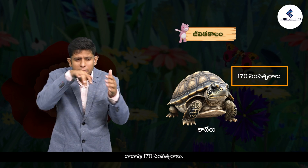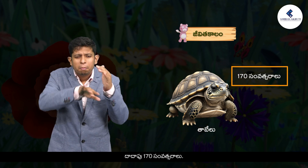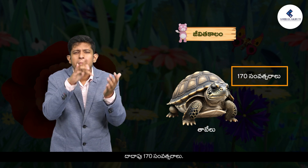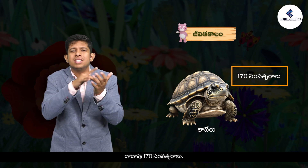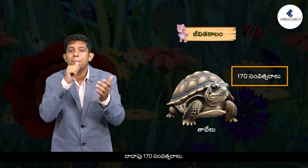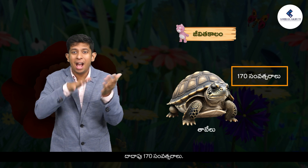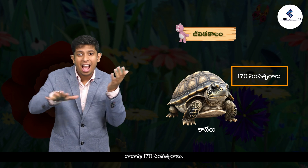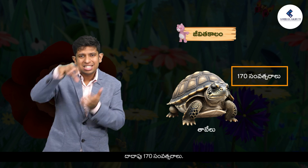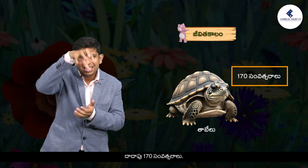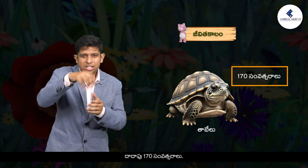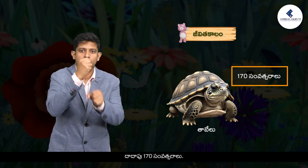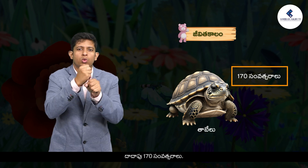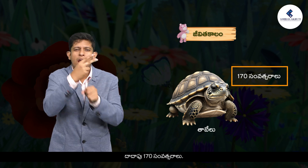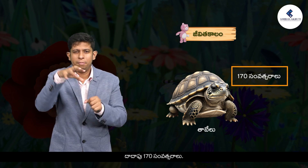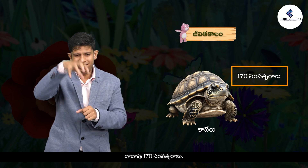170 సంవత్సరాలు.